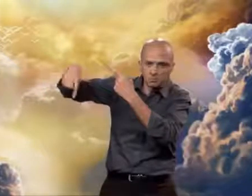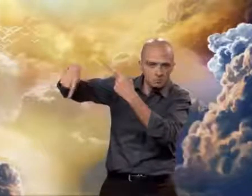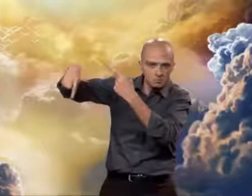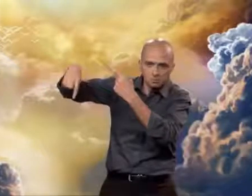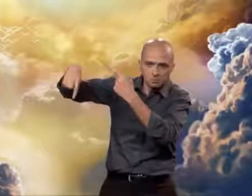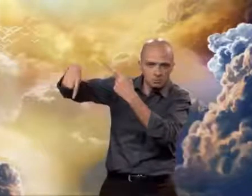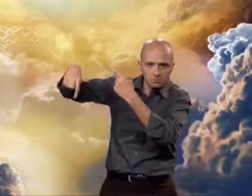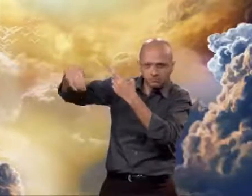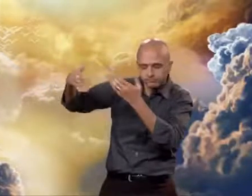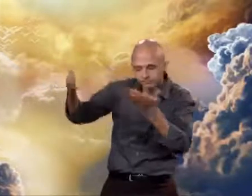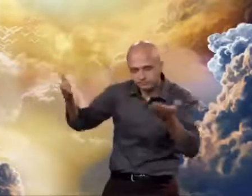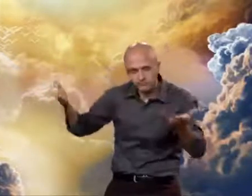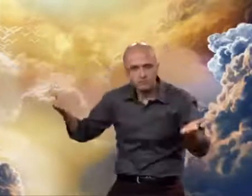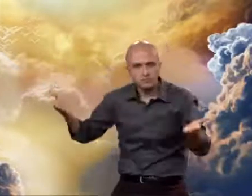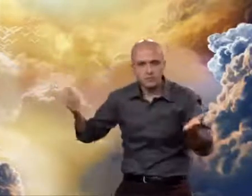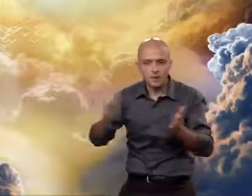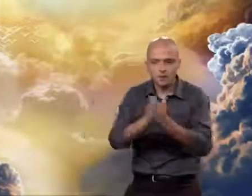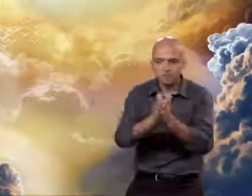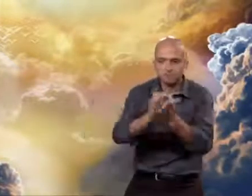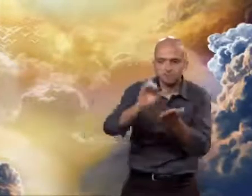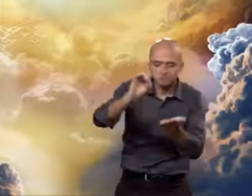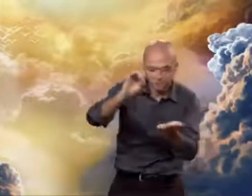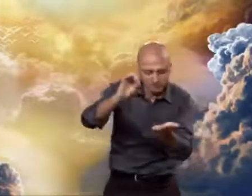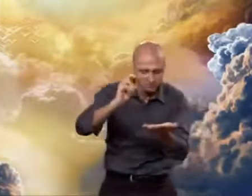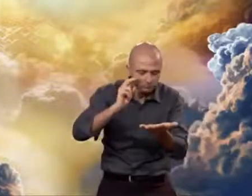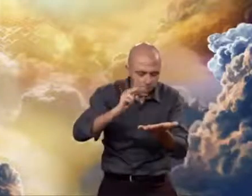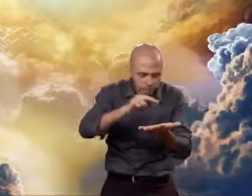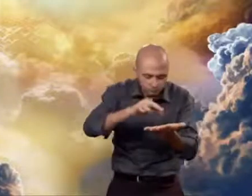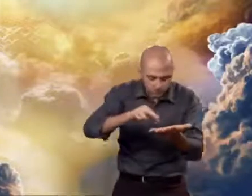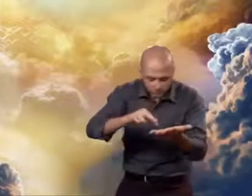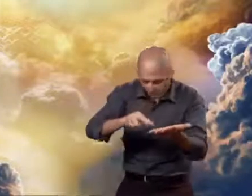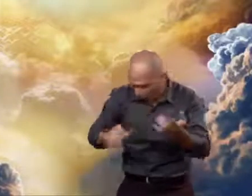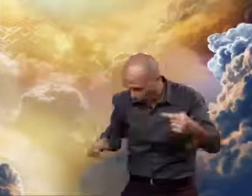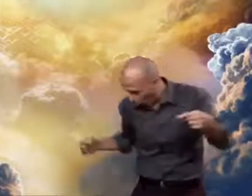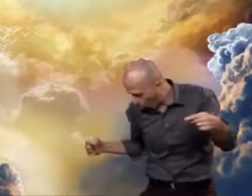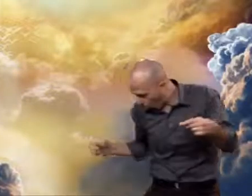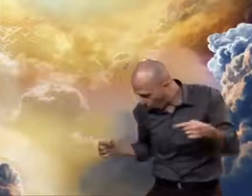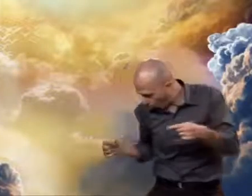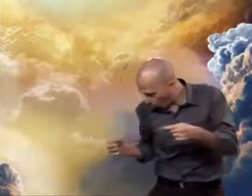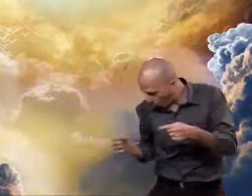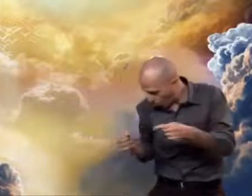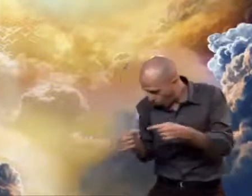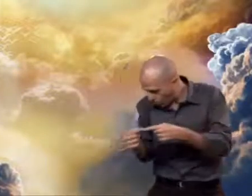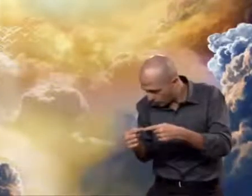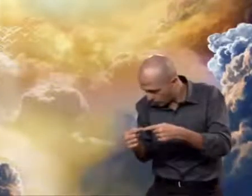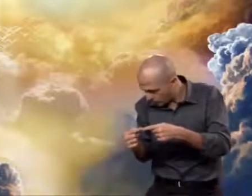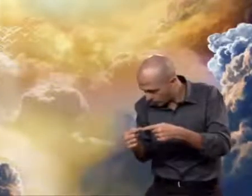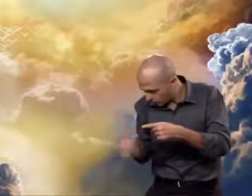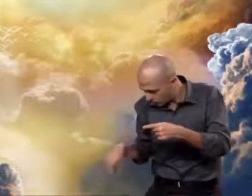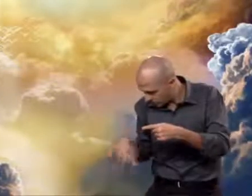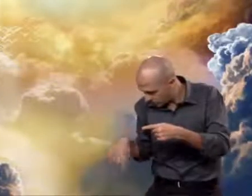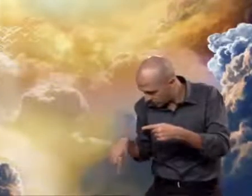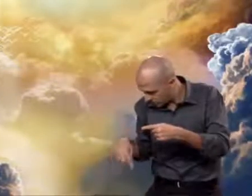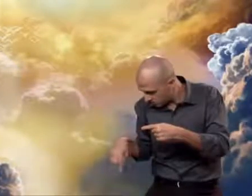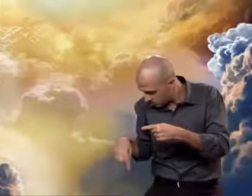leva as pessoas a terem tão grande orgulho da própria sabedoria a ponto de no coração desprezarem o eterno. Satanás